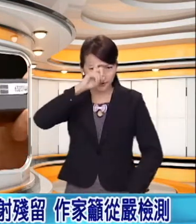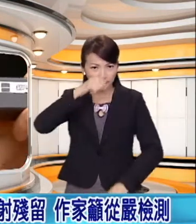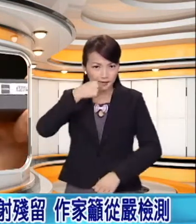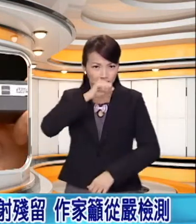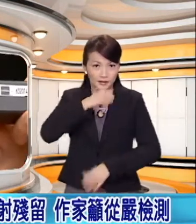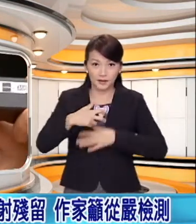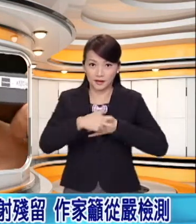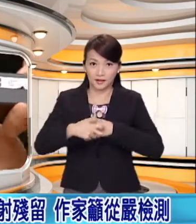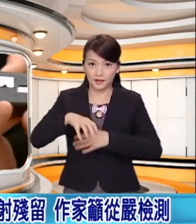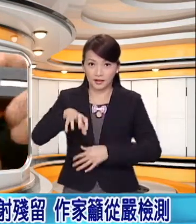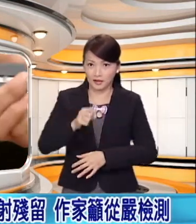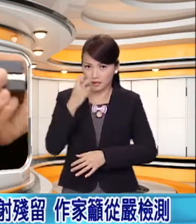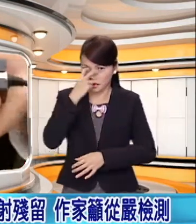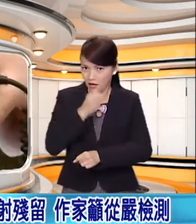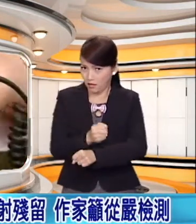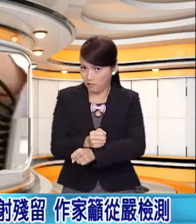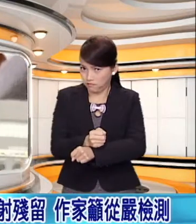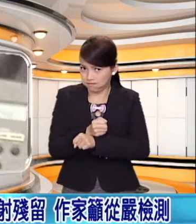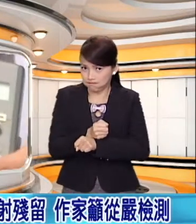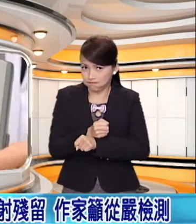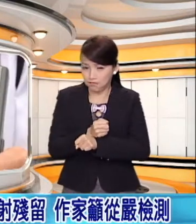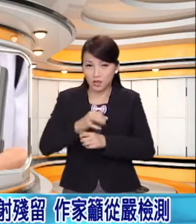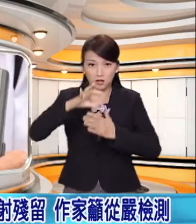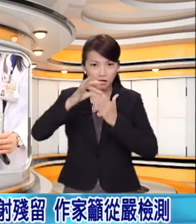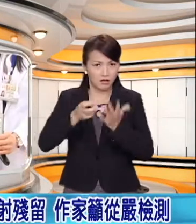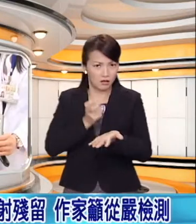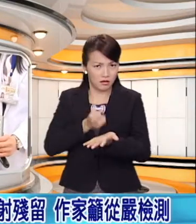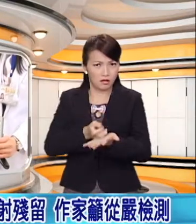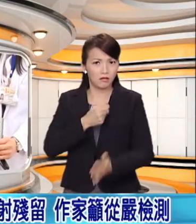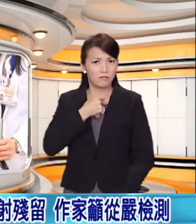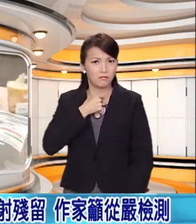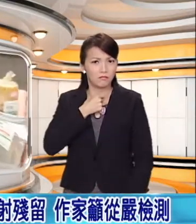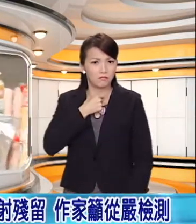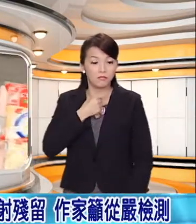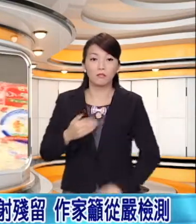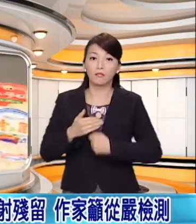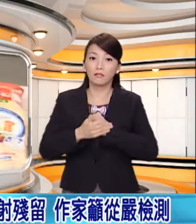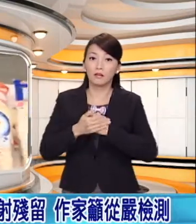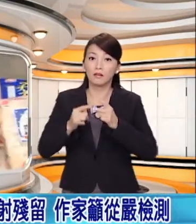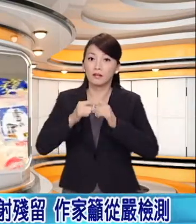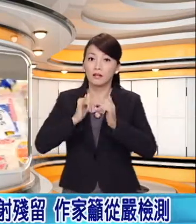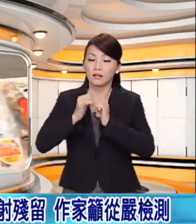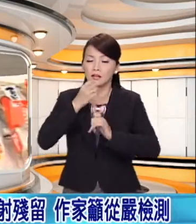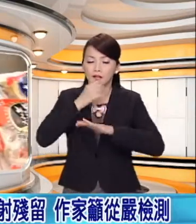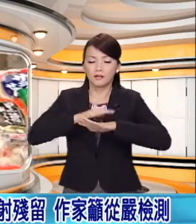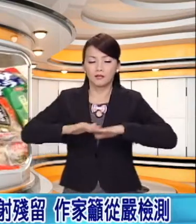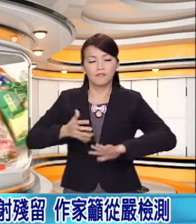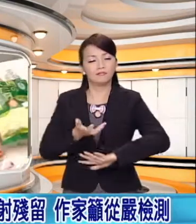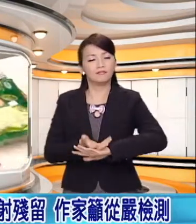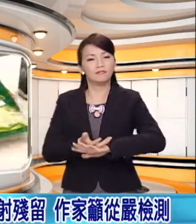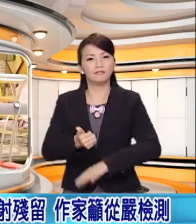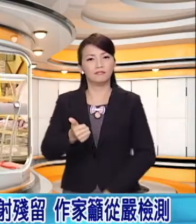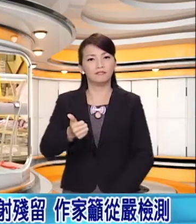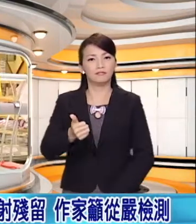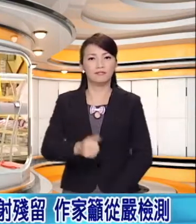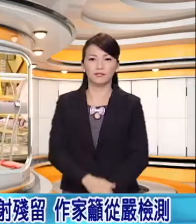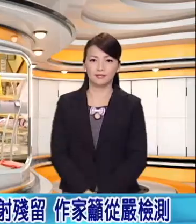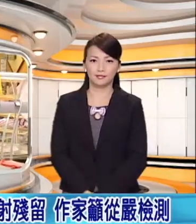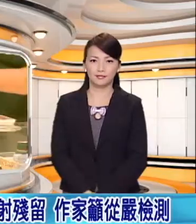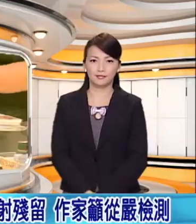该要尽速制定更严格的食品辐射容许量，以更严谨的检测方法来保障国人食的安